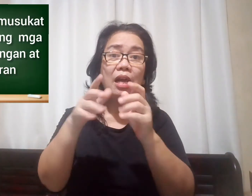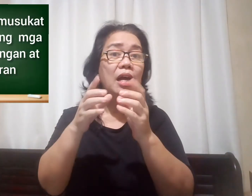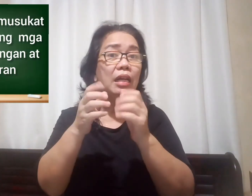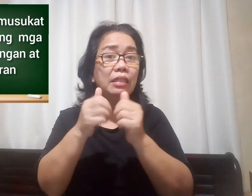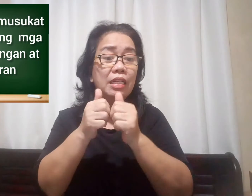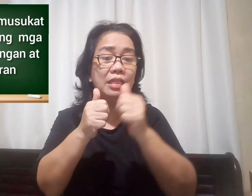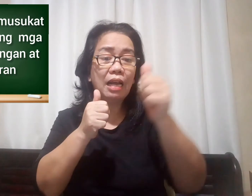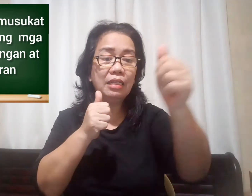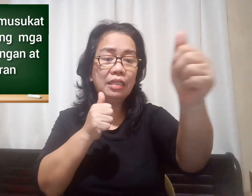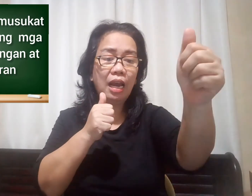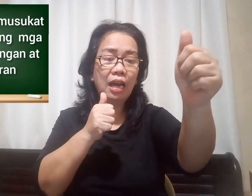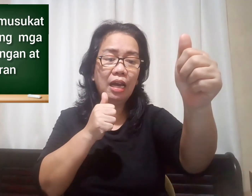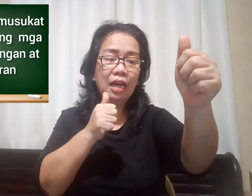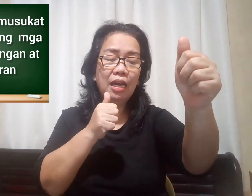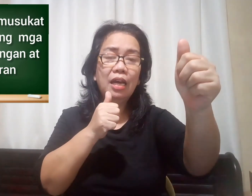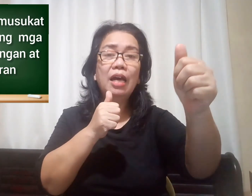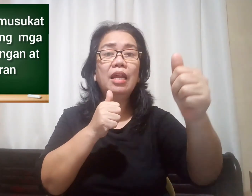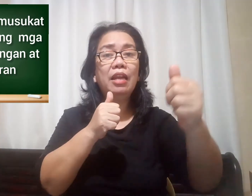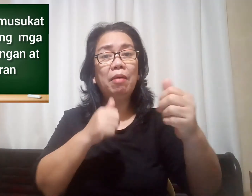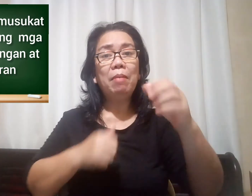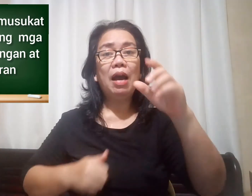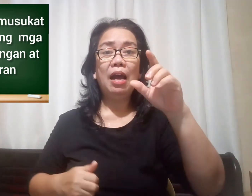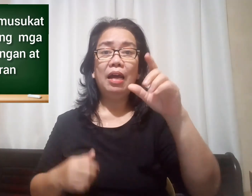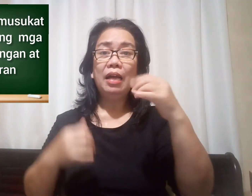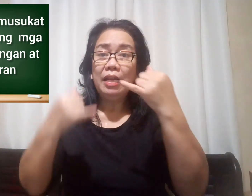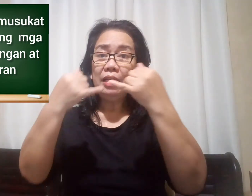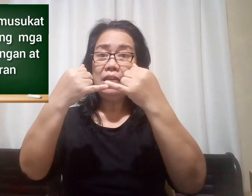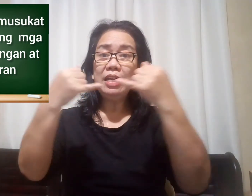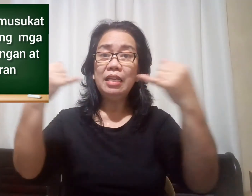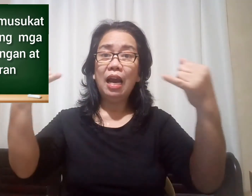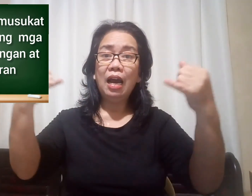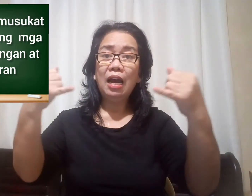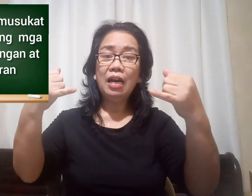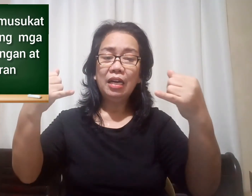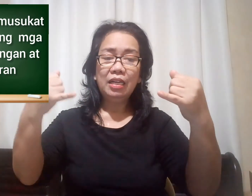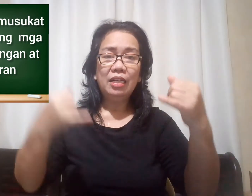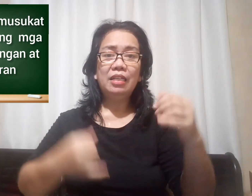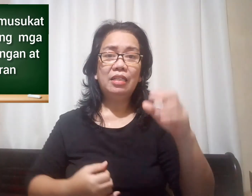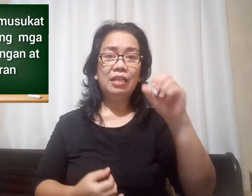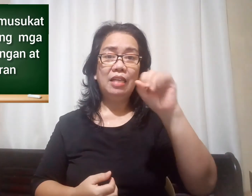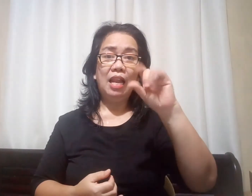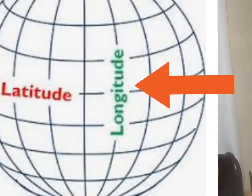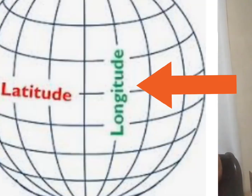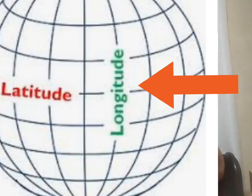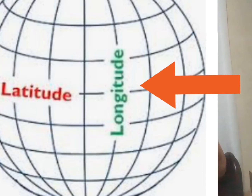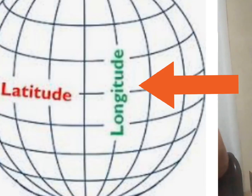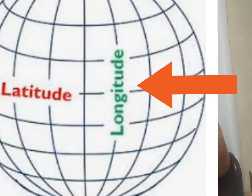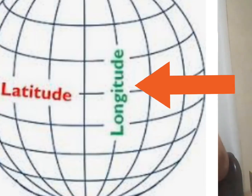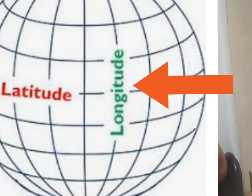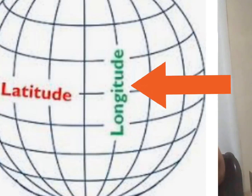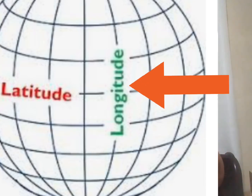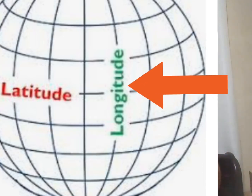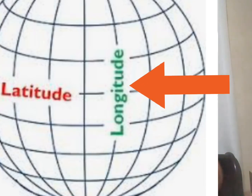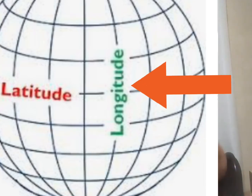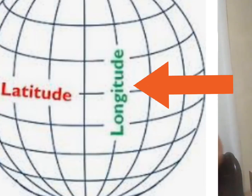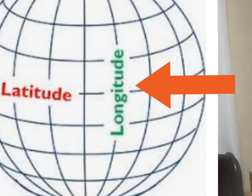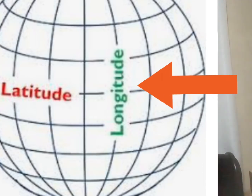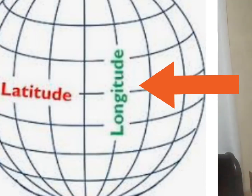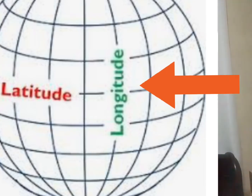distansya ng mga linya sa silangan or east at